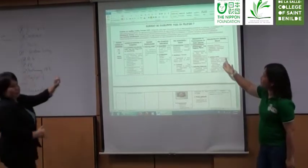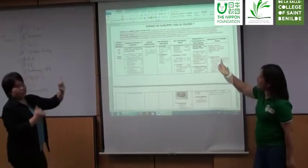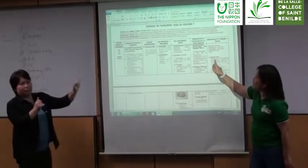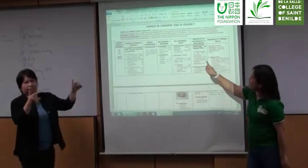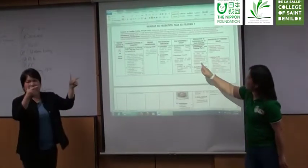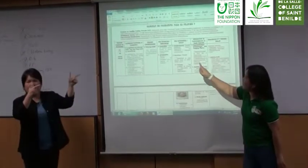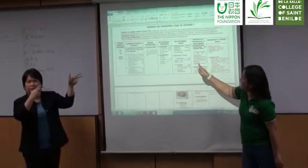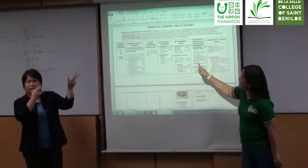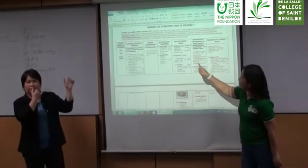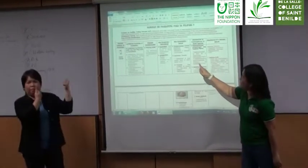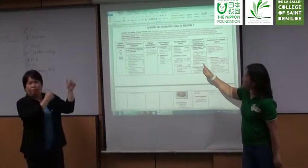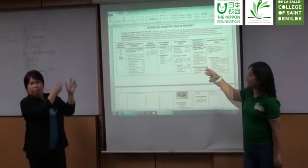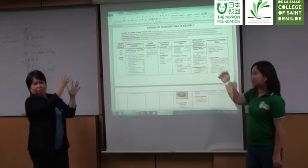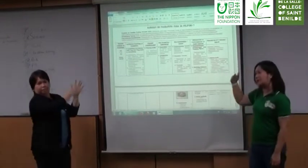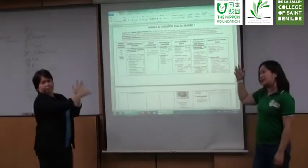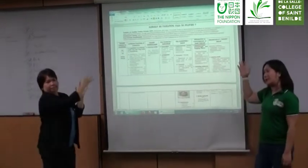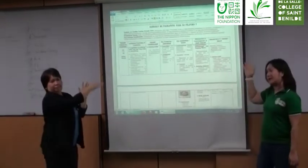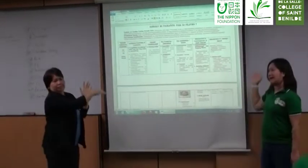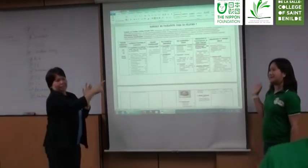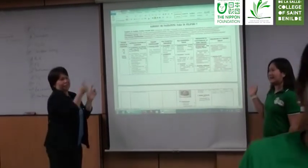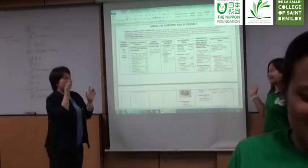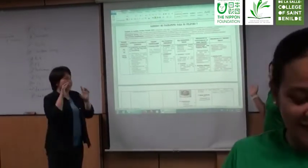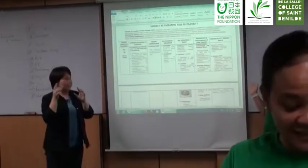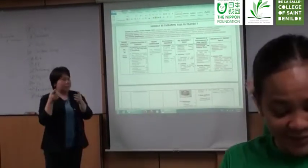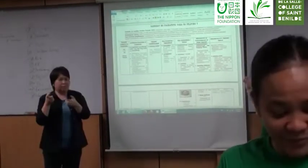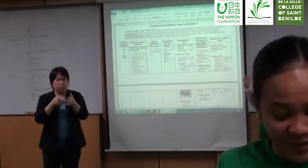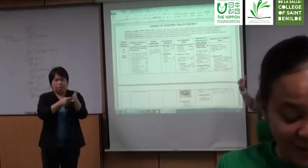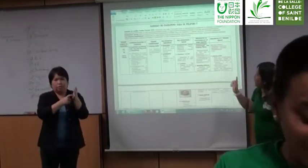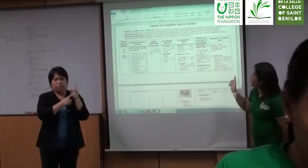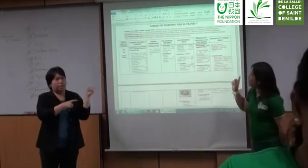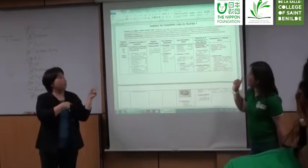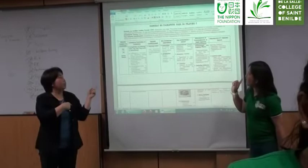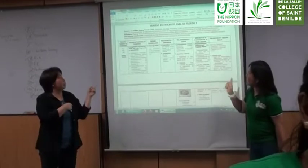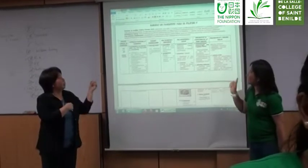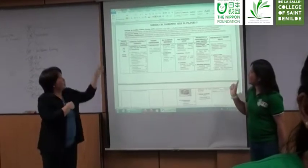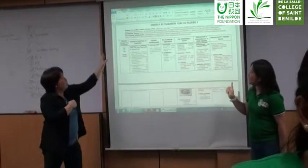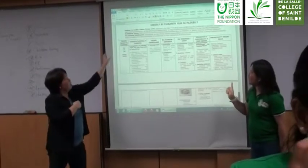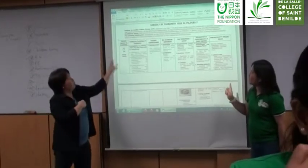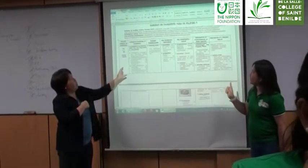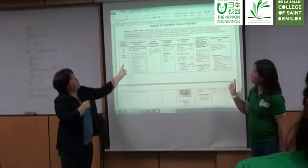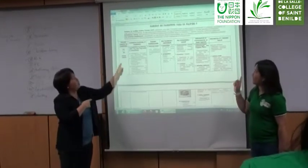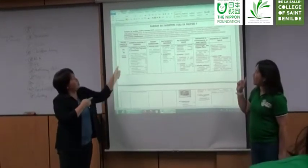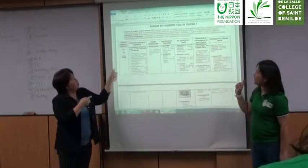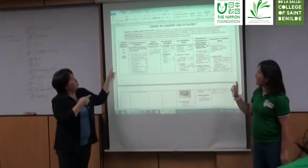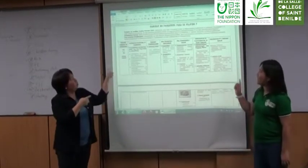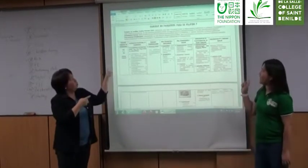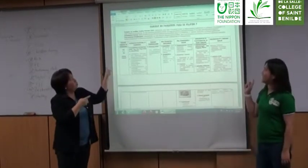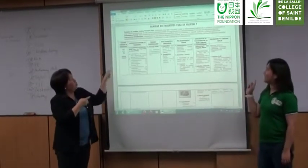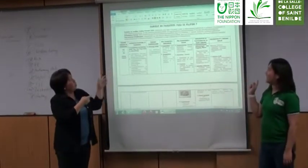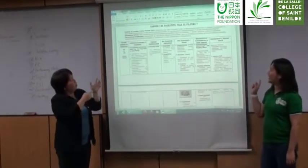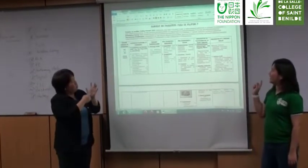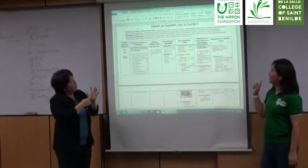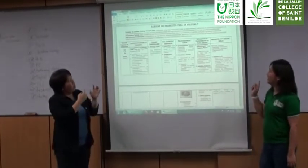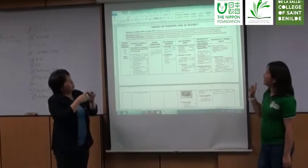Eh, yung kaugnayan ng LGBT, yun yung required namin sa Lasal. And then yung mahalagang tanong,